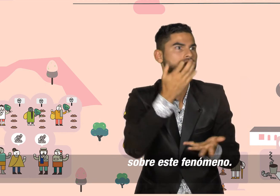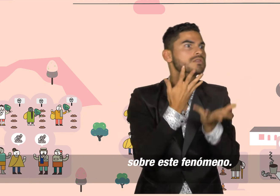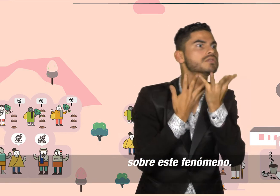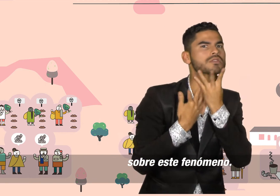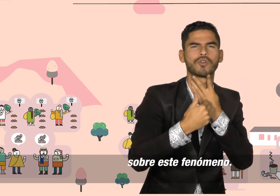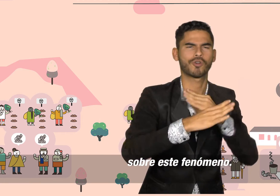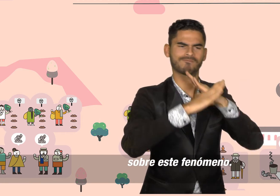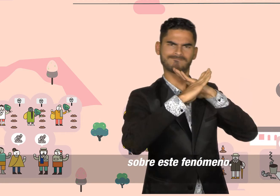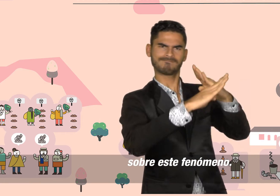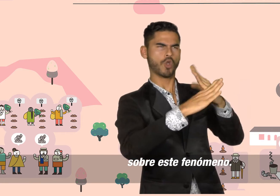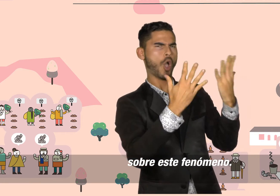este fenómeno